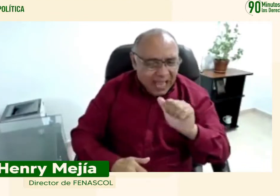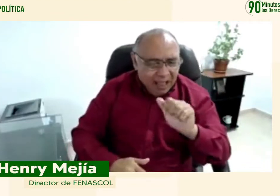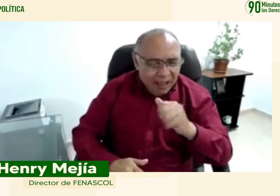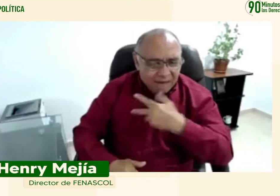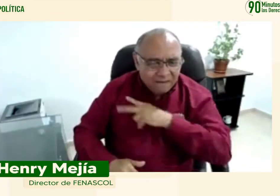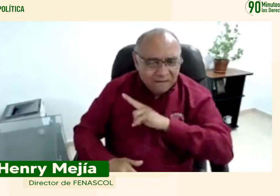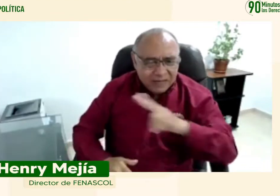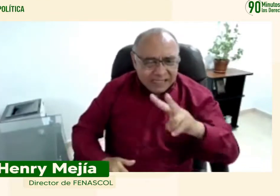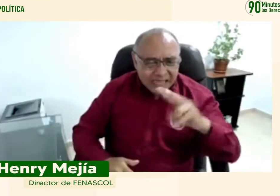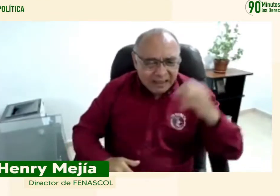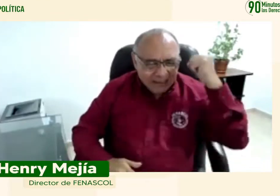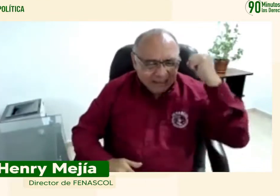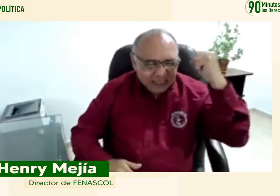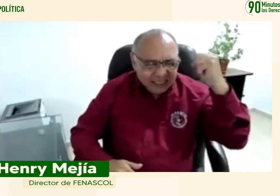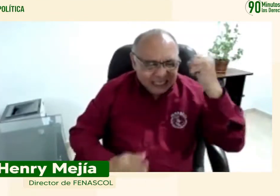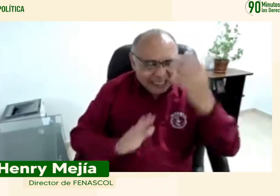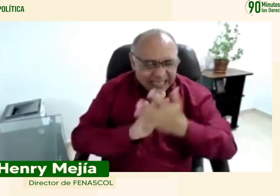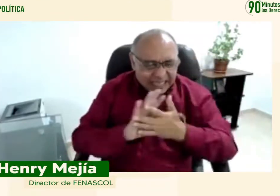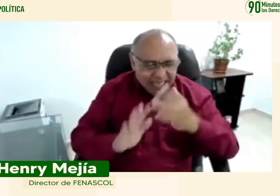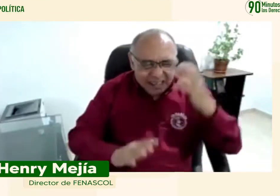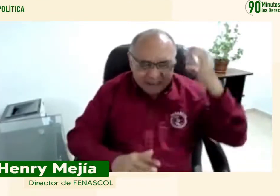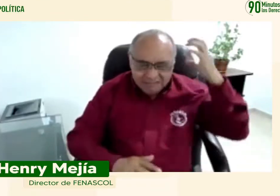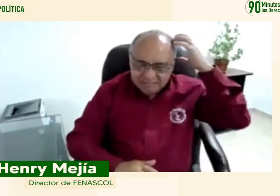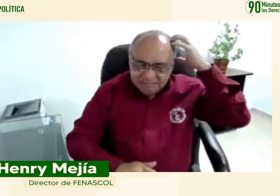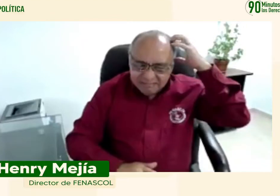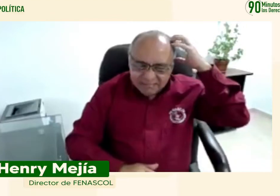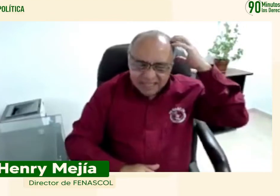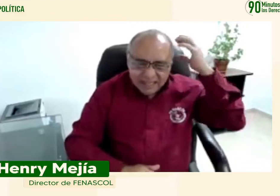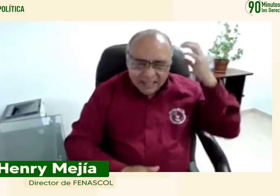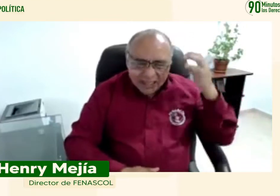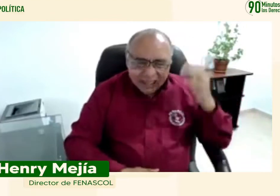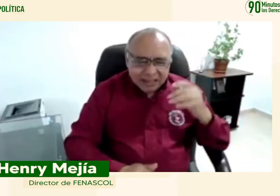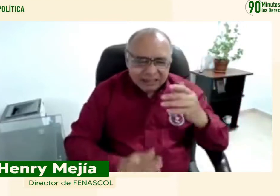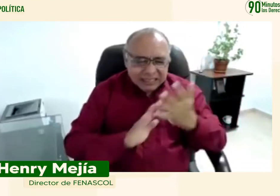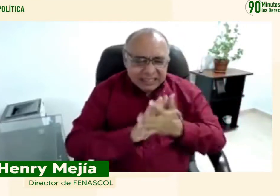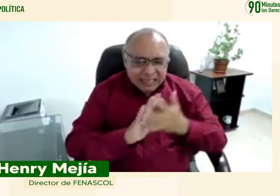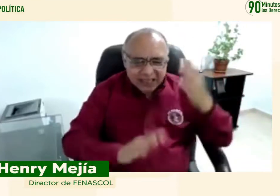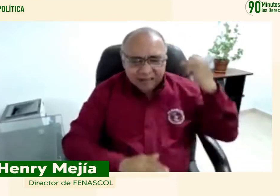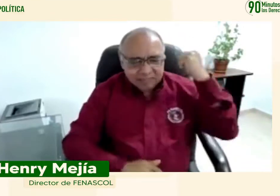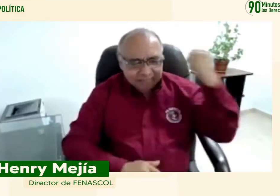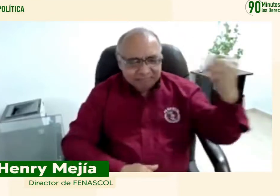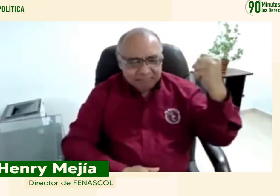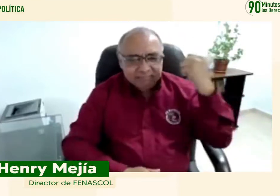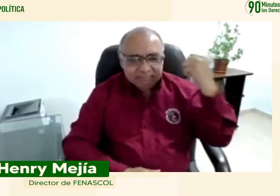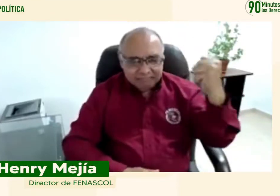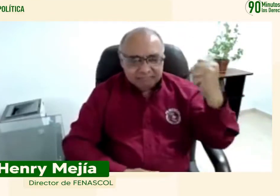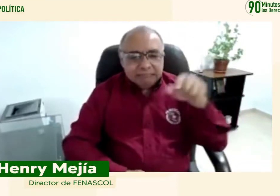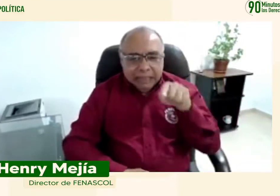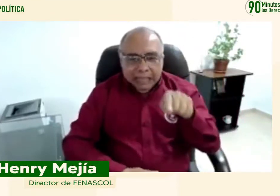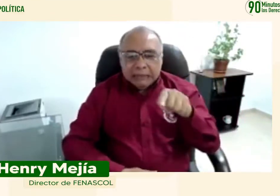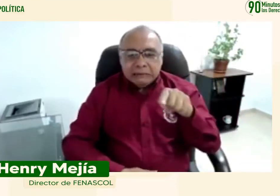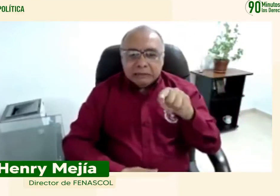a con francia con la xiv con francia como es la seña ella ella ok